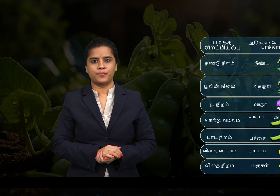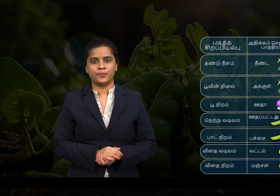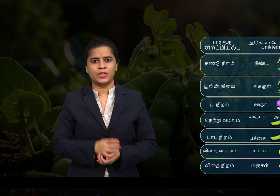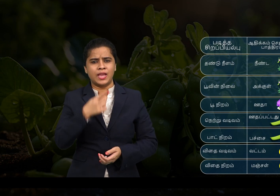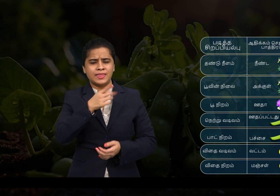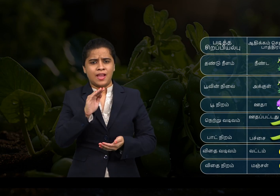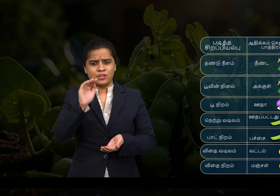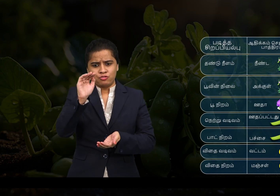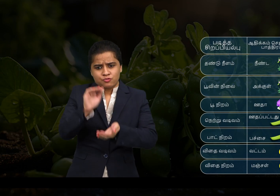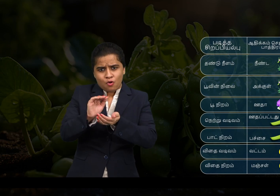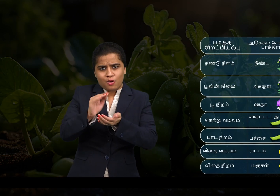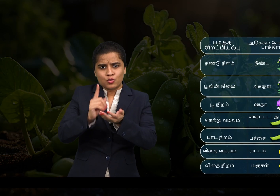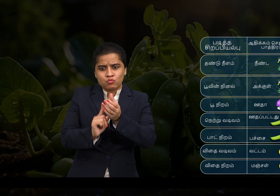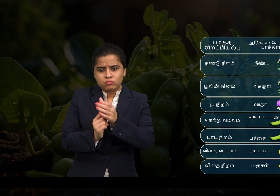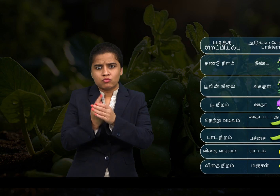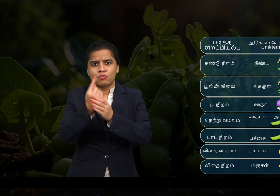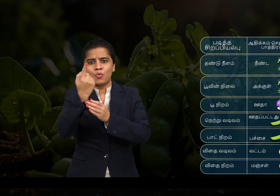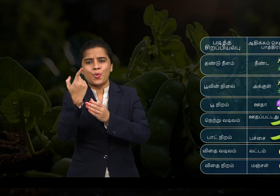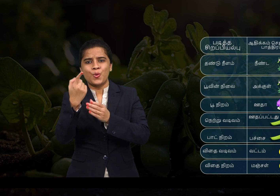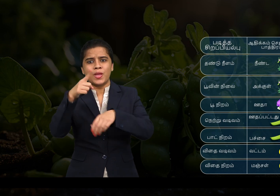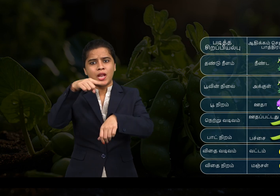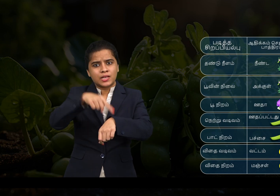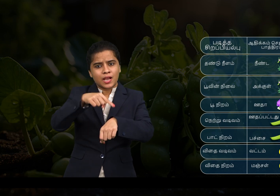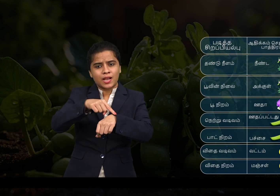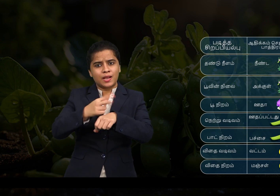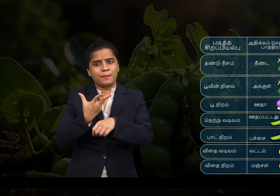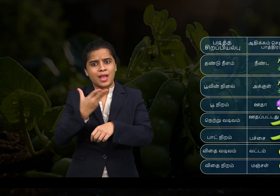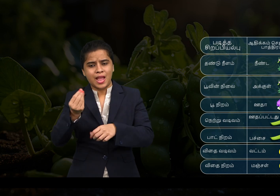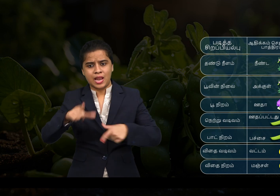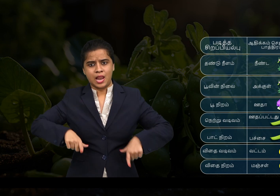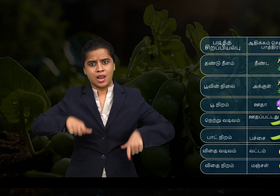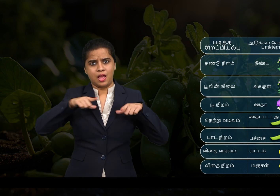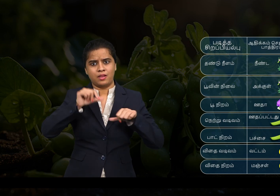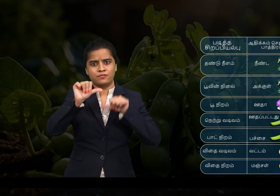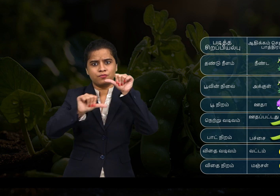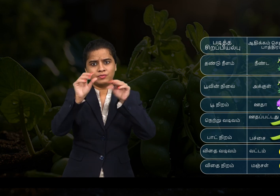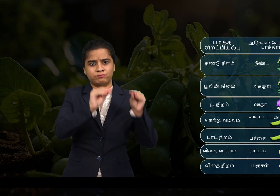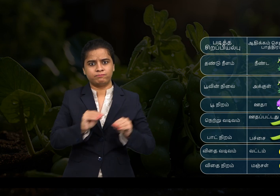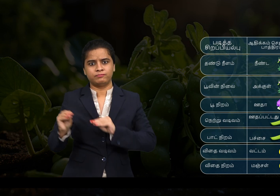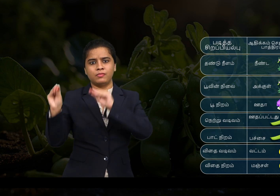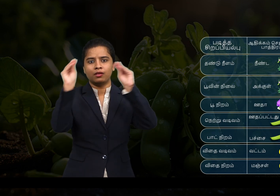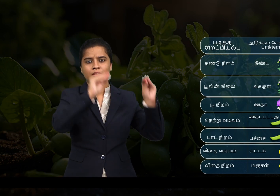அவற்றின் குறுகிய வளர்ச்சி காலம் மற்றும் வாழ்க்கை சுழற்சியை கொண்டுள்ளன.